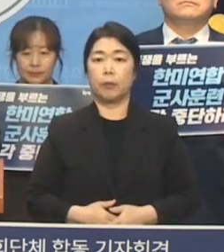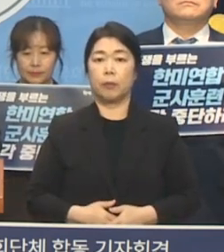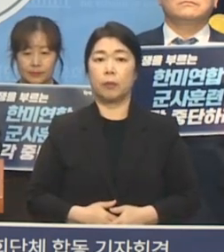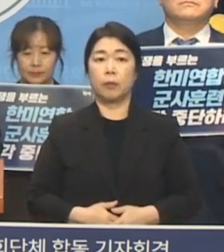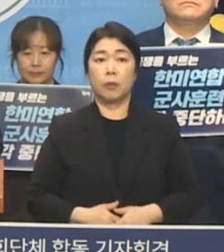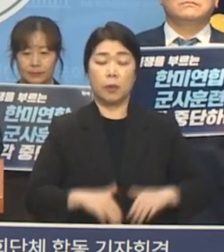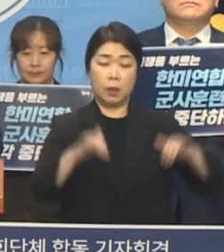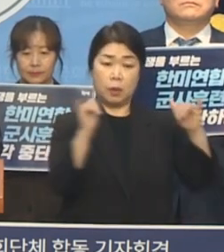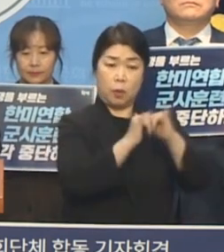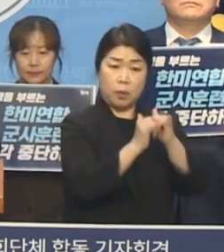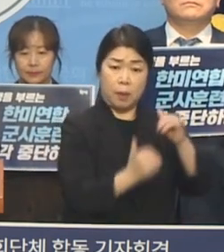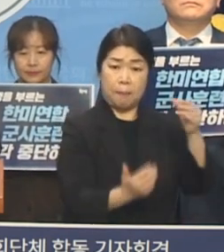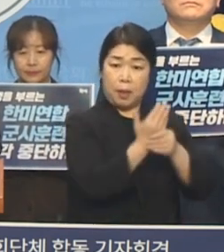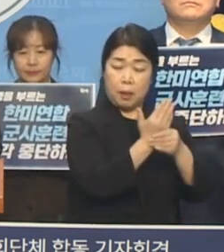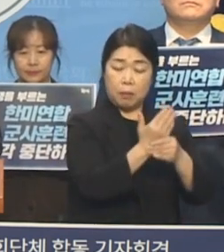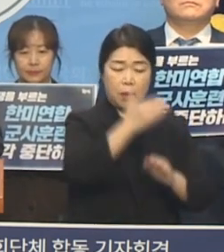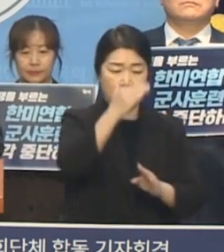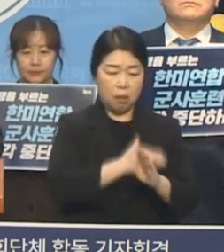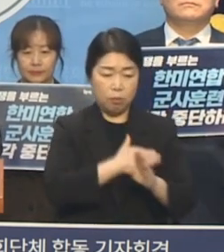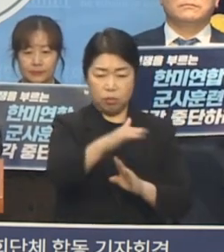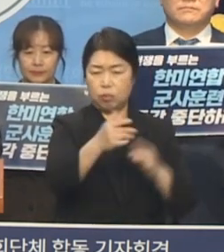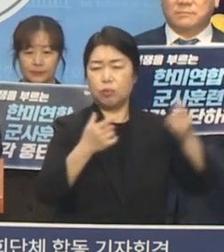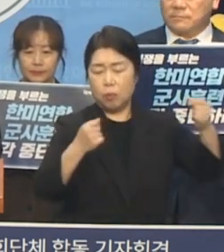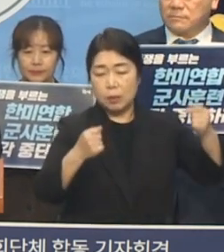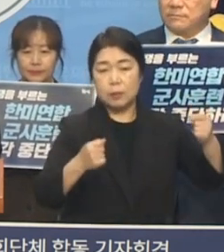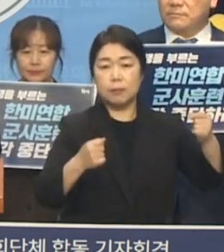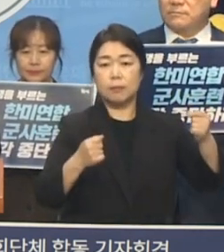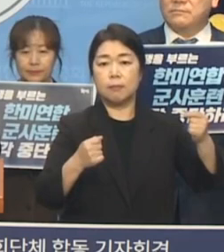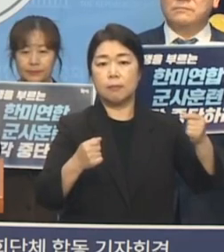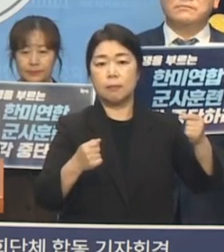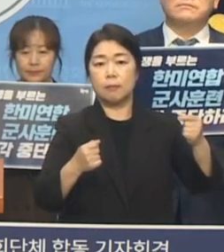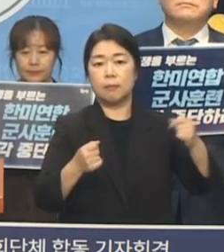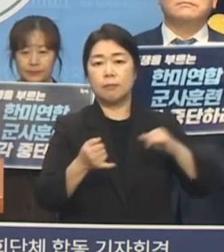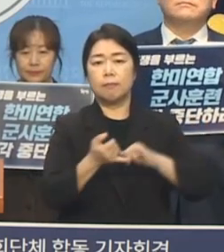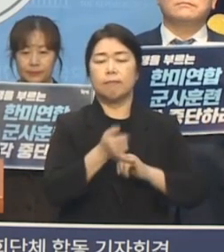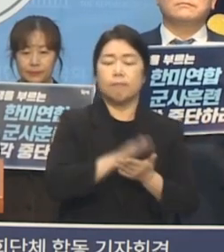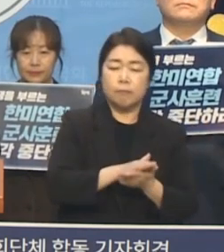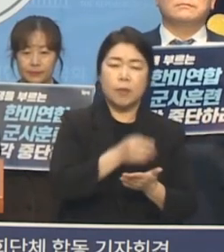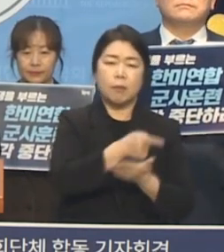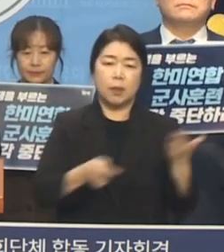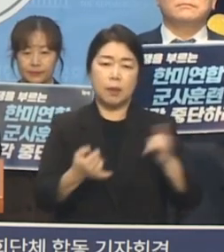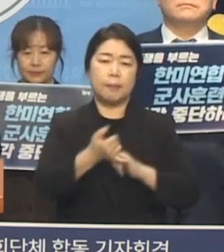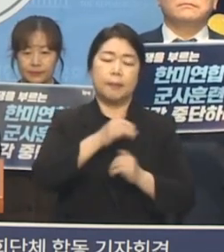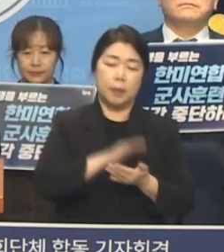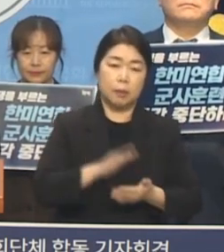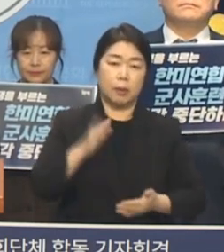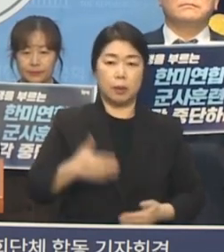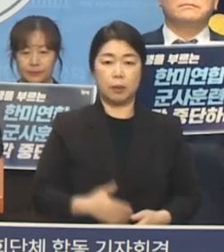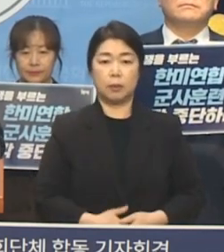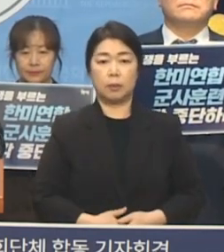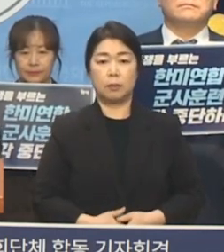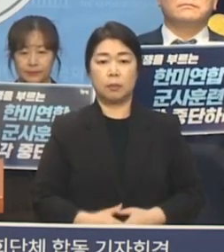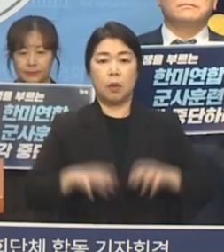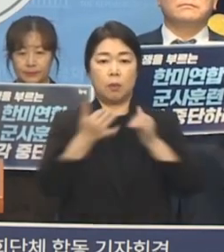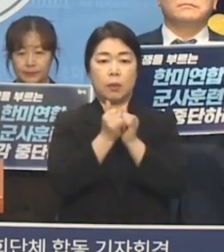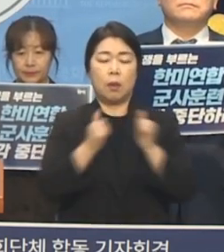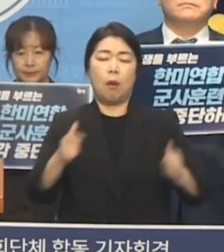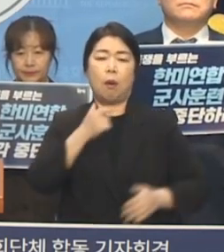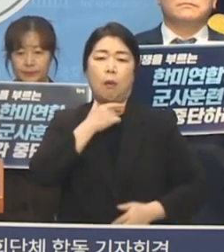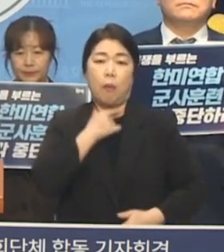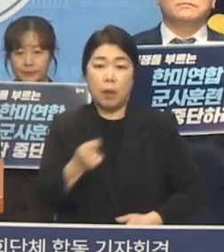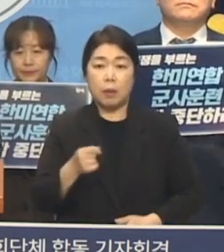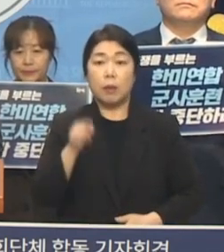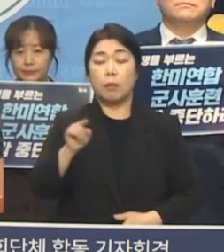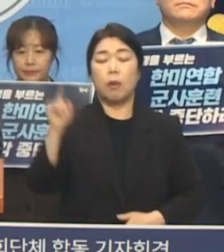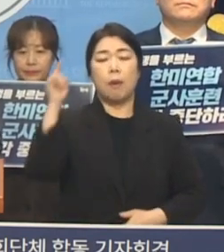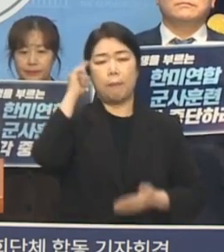전쟁이 나면 남북 모두 돌이킬 수 없는 큰 피해를 입게 된다. 국민이 바라는 것은